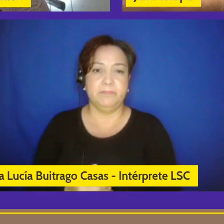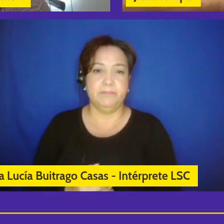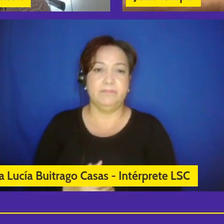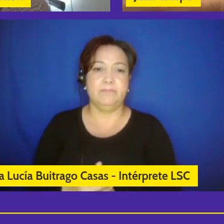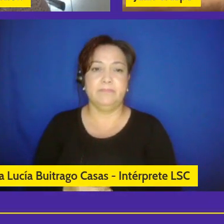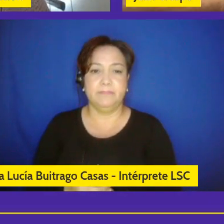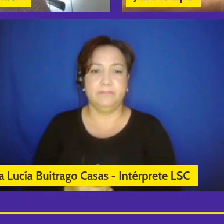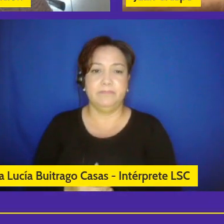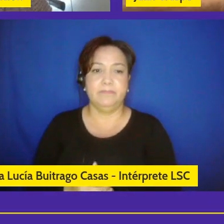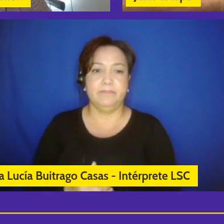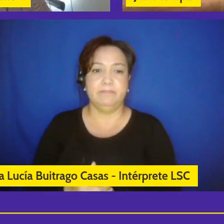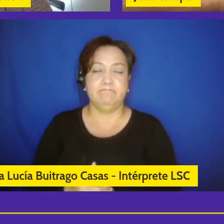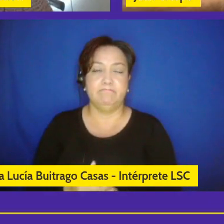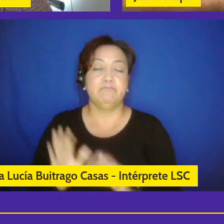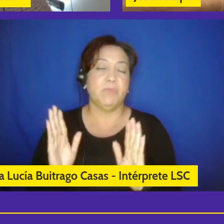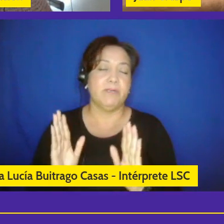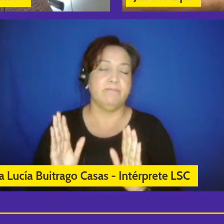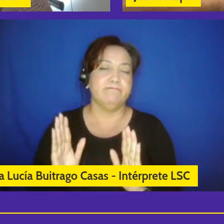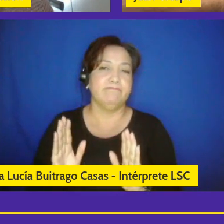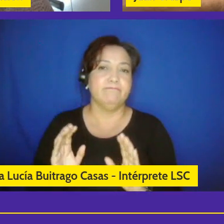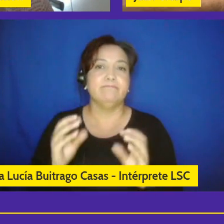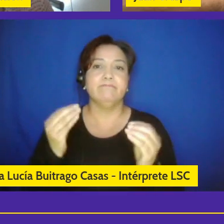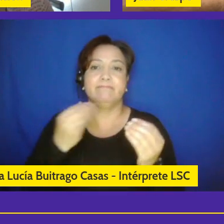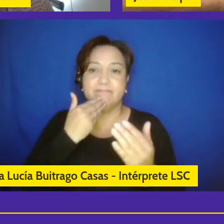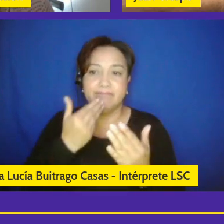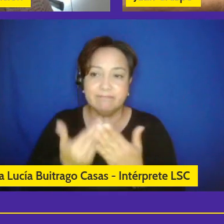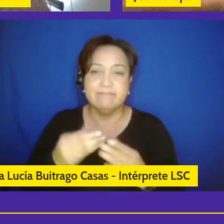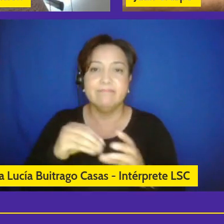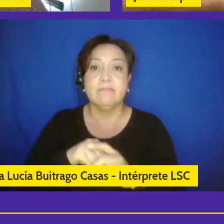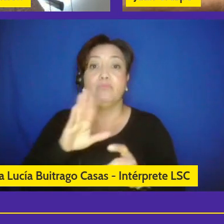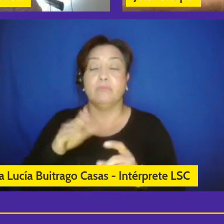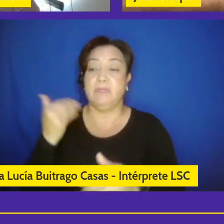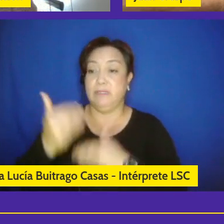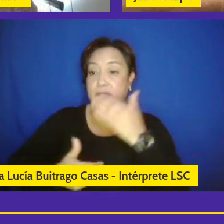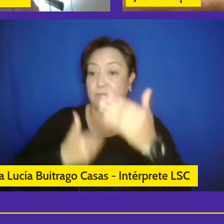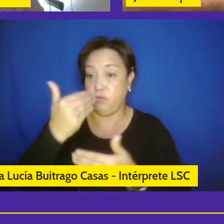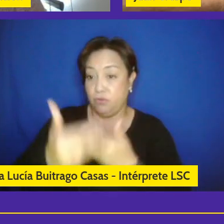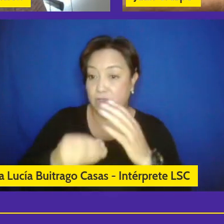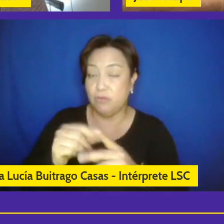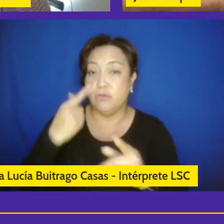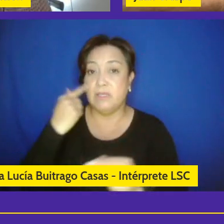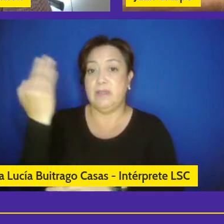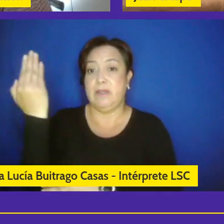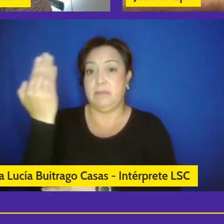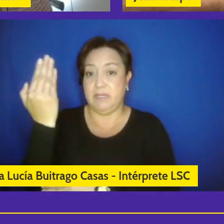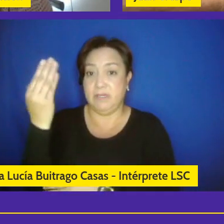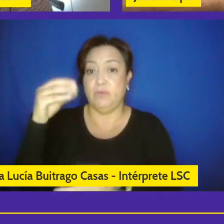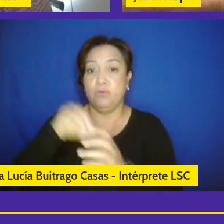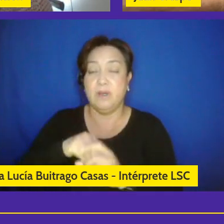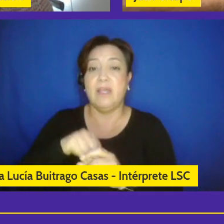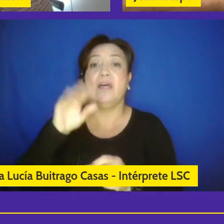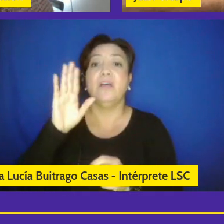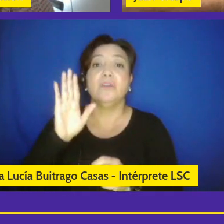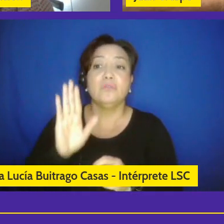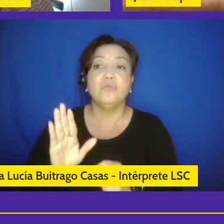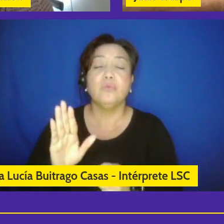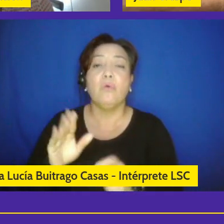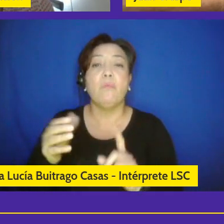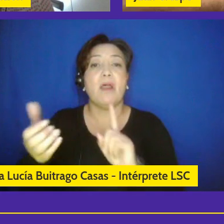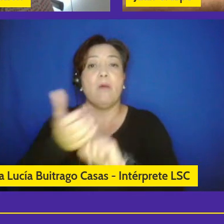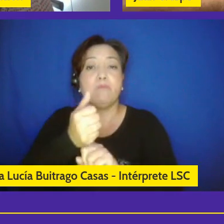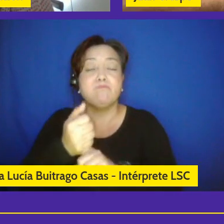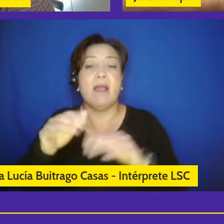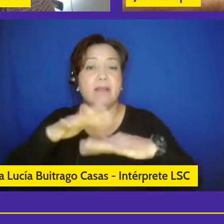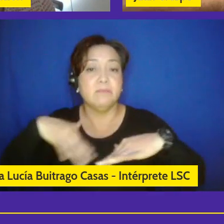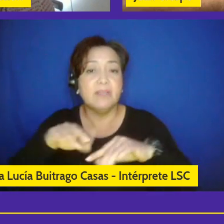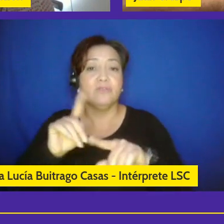Bueno, me encanta que hables de este proceso de llevar la película por tu cuenta a otros espacios,